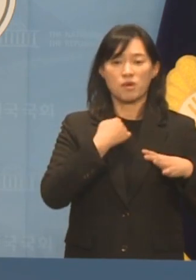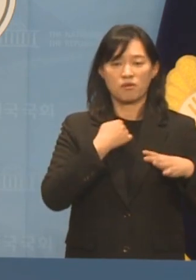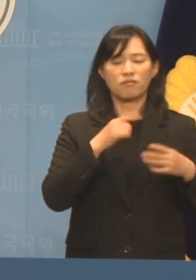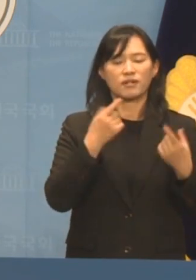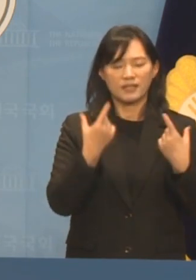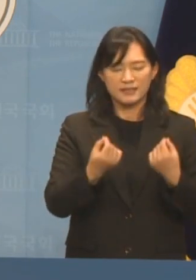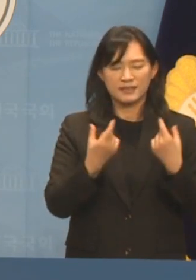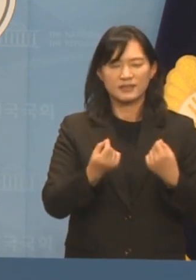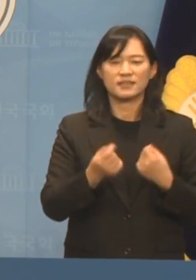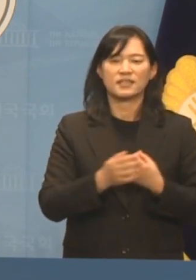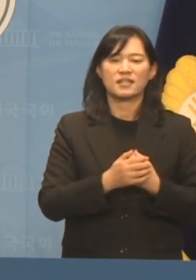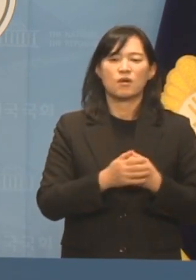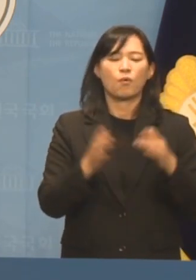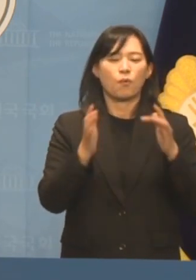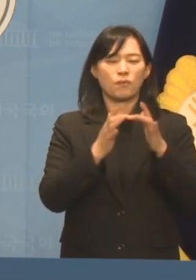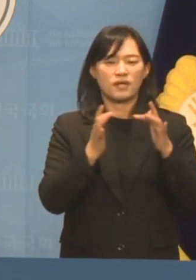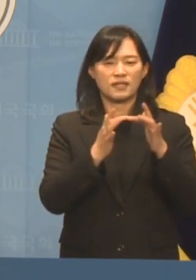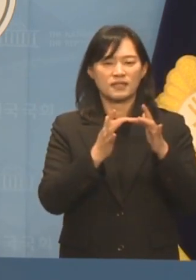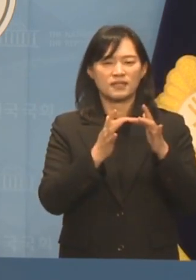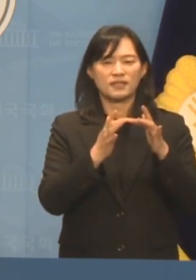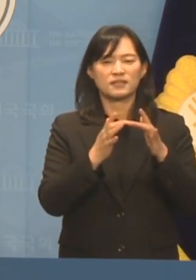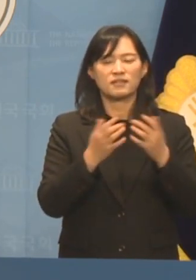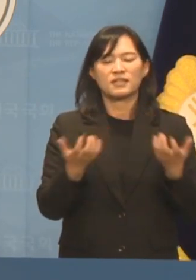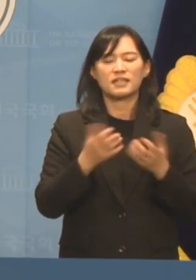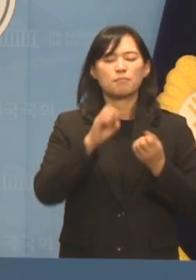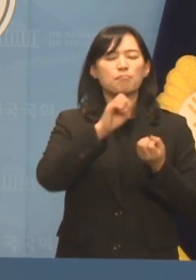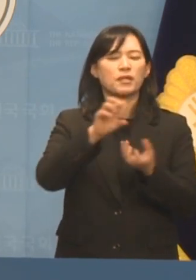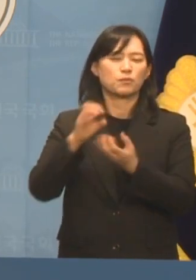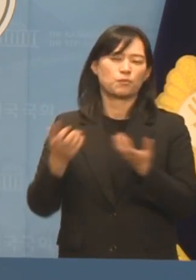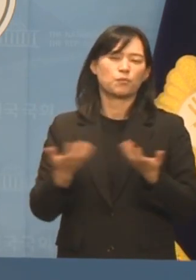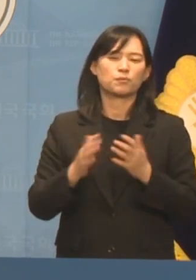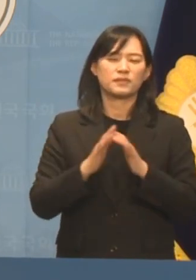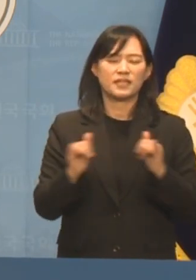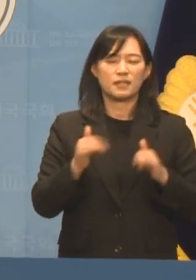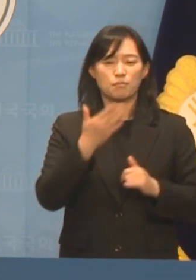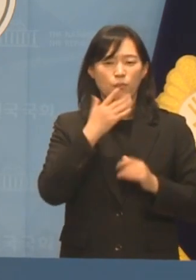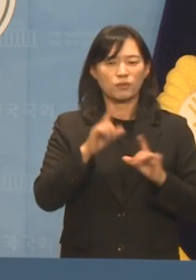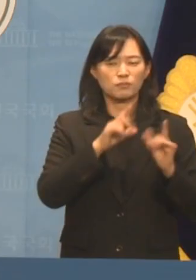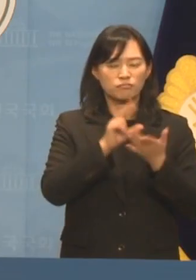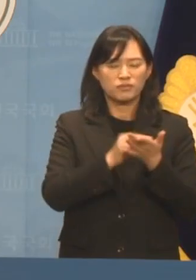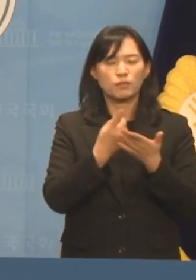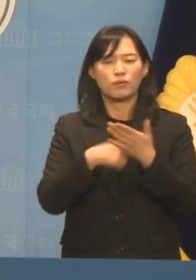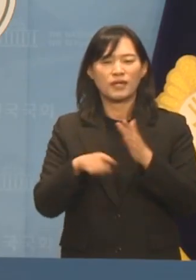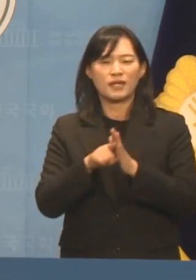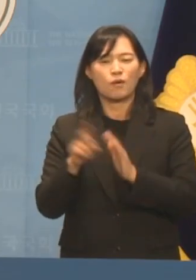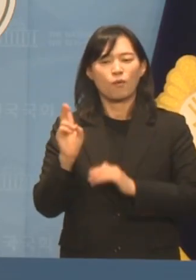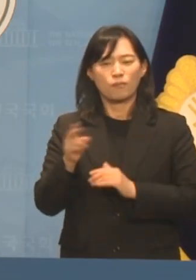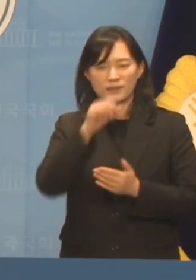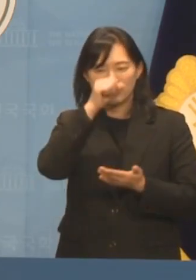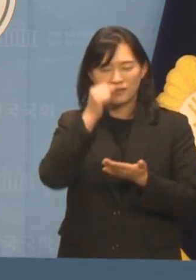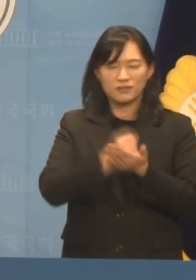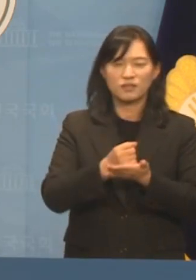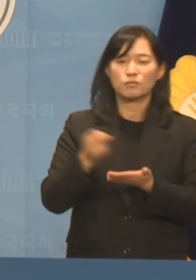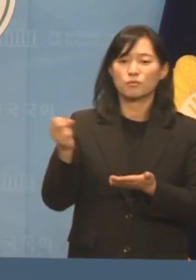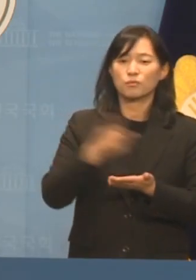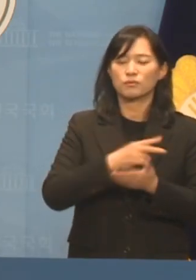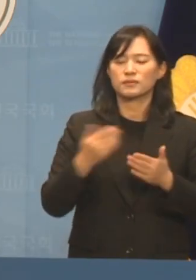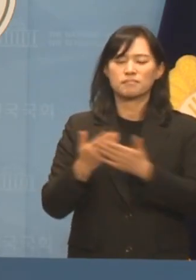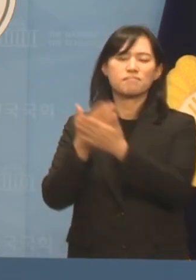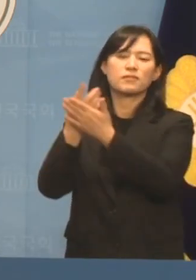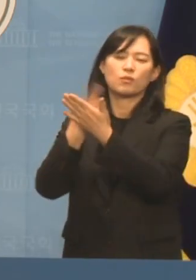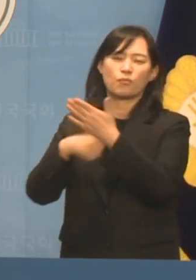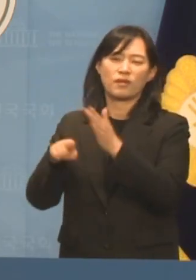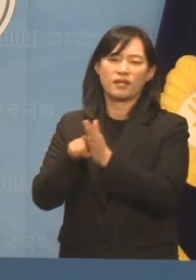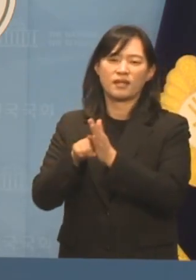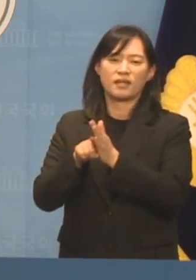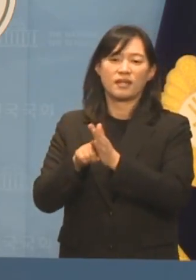온라인 사업의 최전선에서 일하는 배송 노동자들의 생계를 위해 나아가 홈플러스의 정상화와 성장을 위해